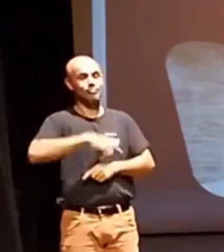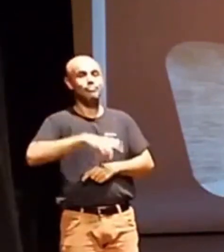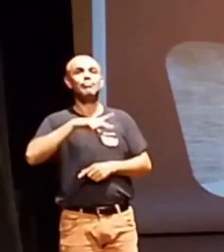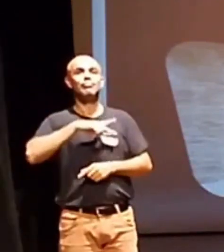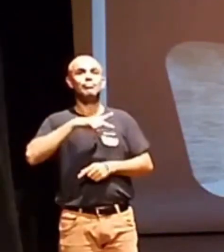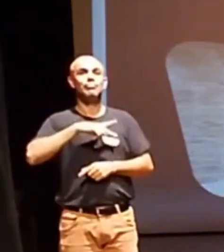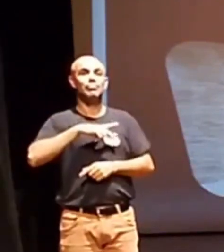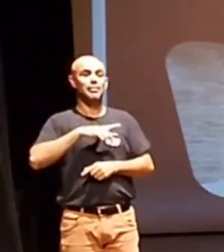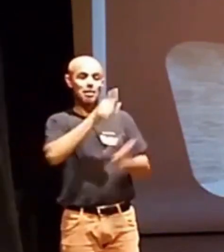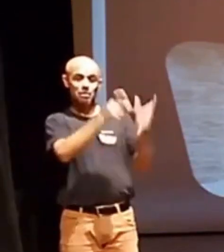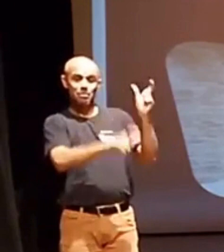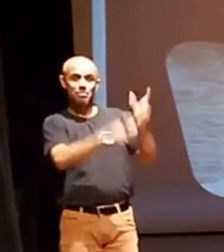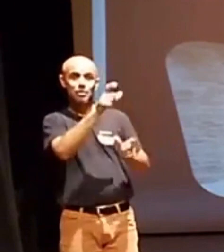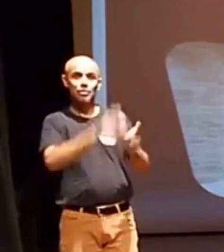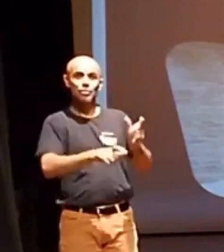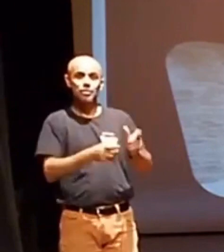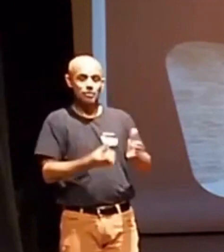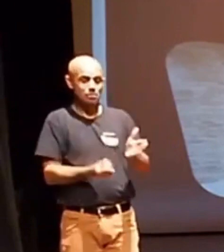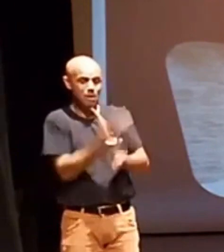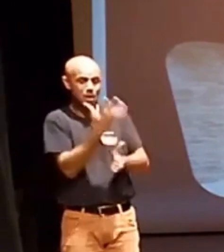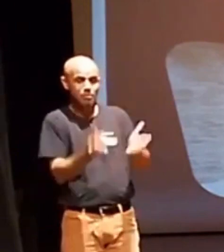estão deixando de produzir.